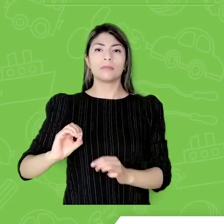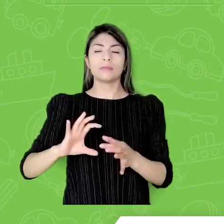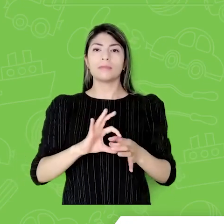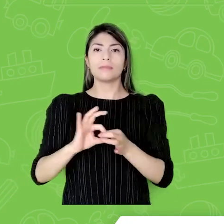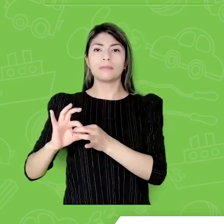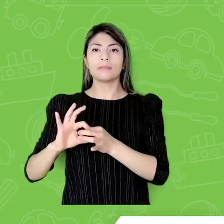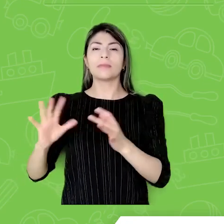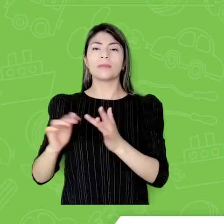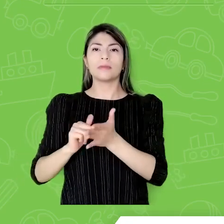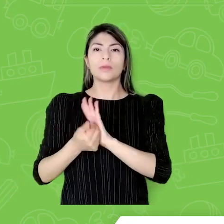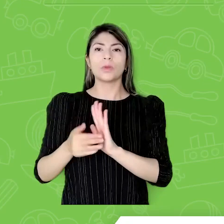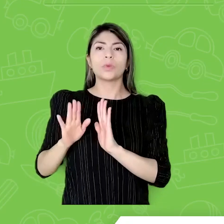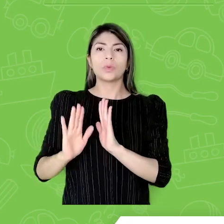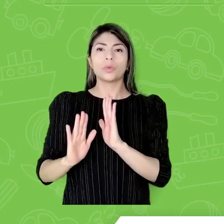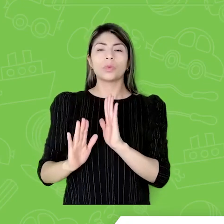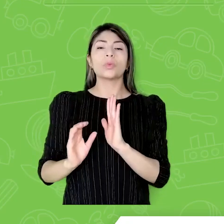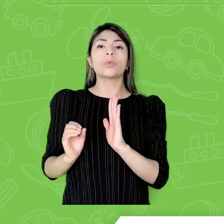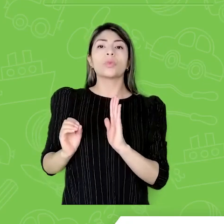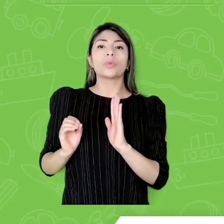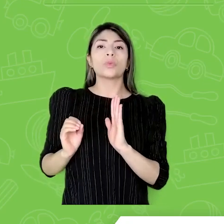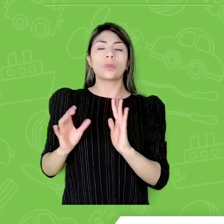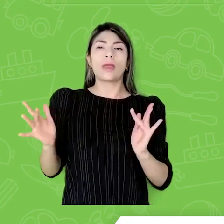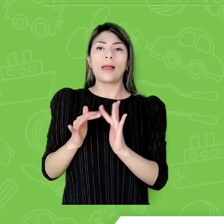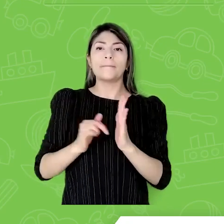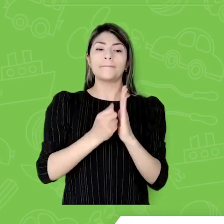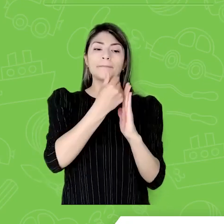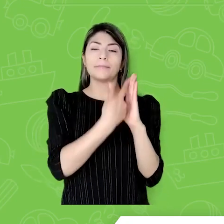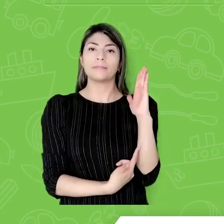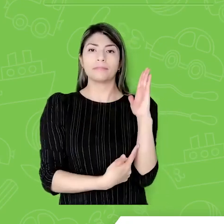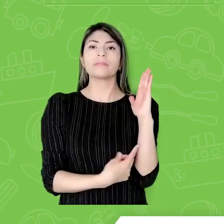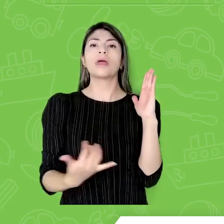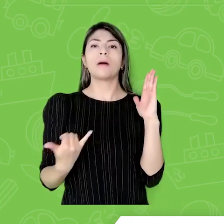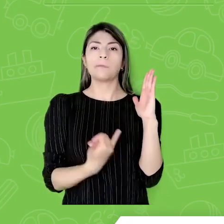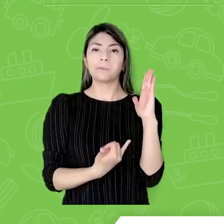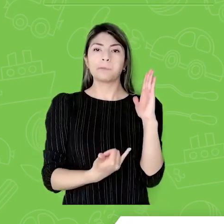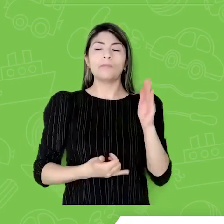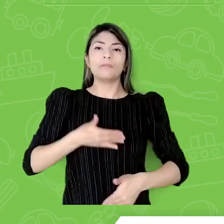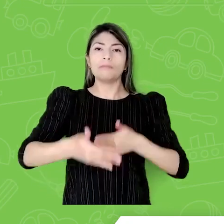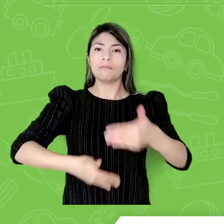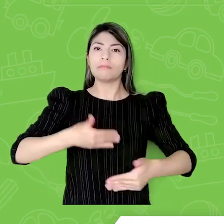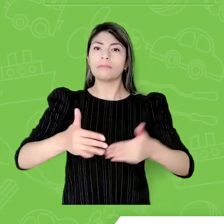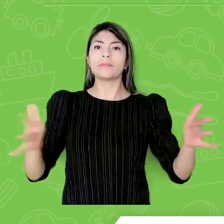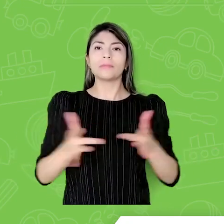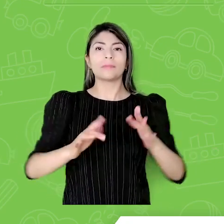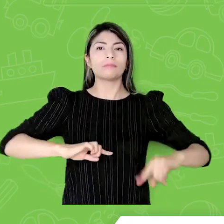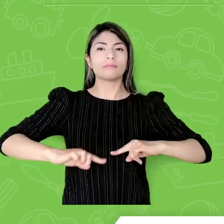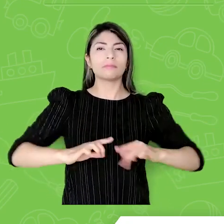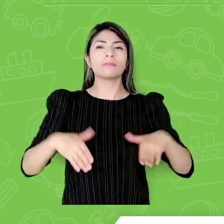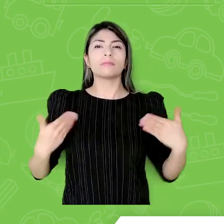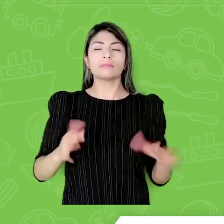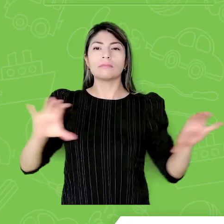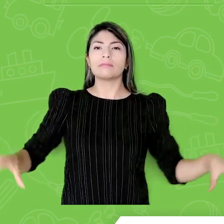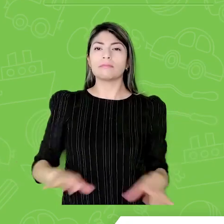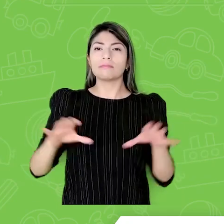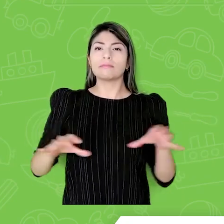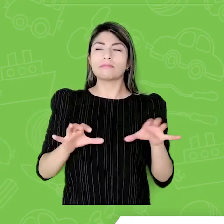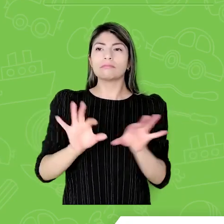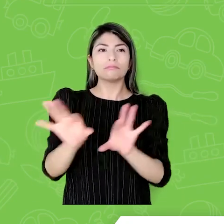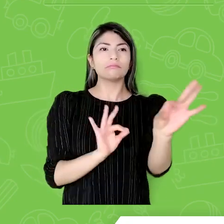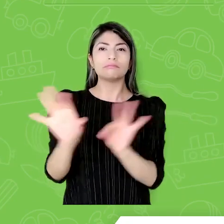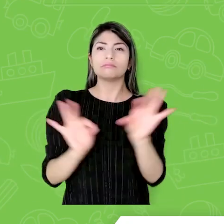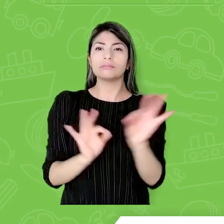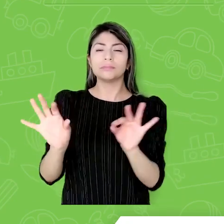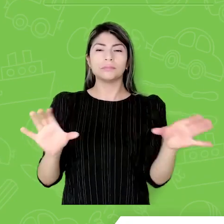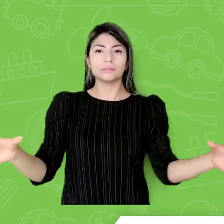www.cnsc.gov.co, enlace Banco Nacional de Listas de Elegibles, los actos administrativos que conforman y adoptan las listas de elegibles de